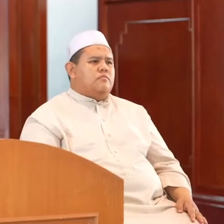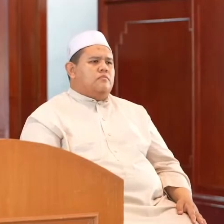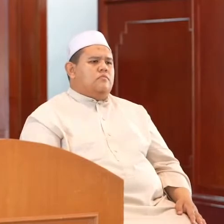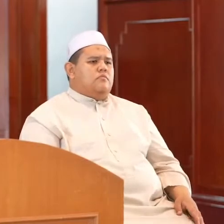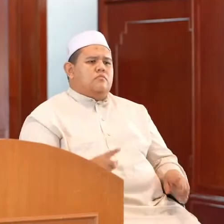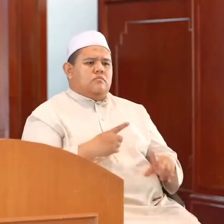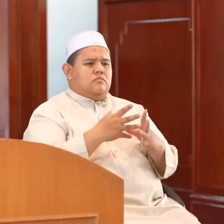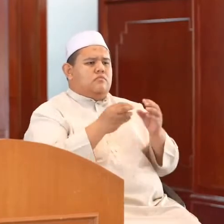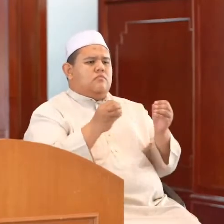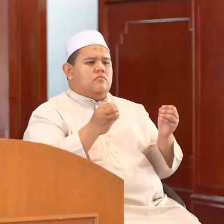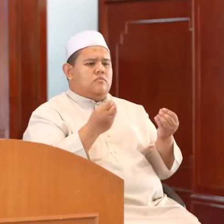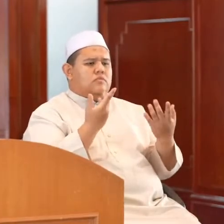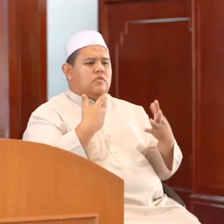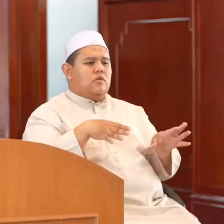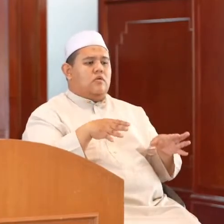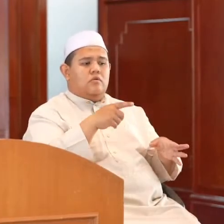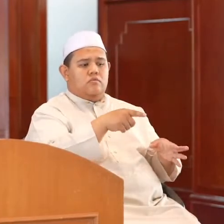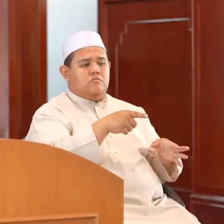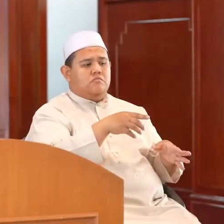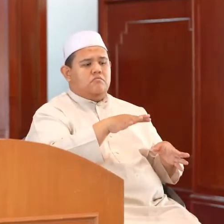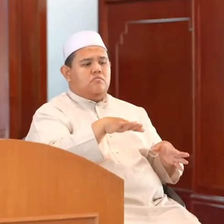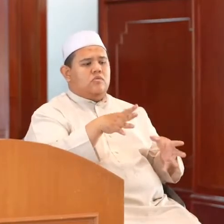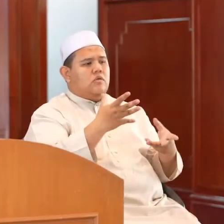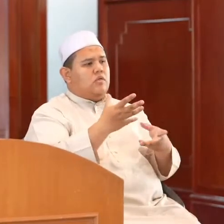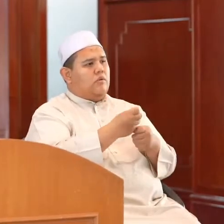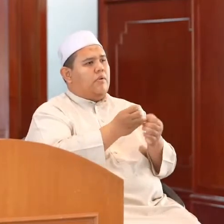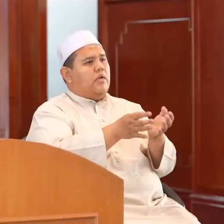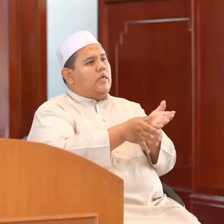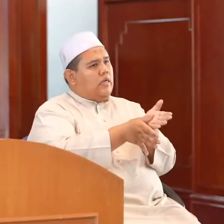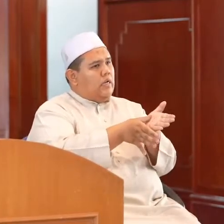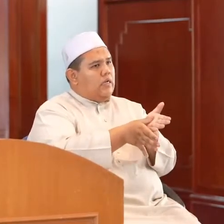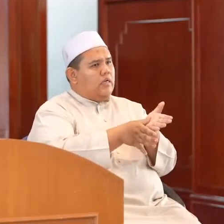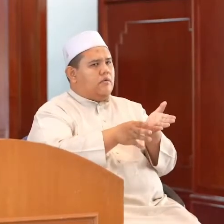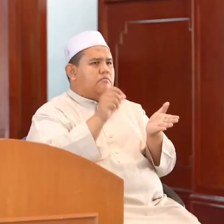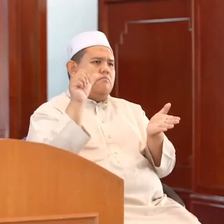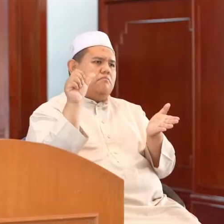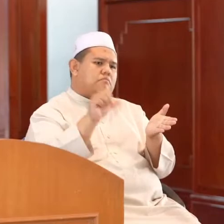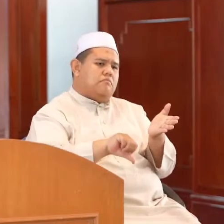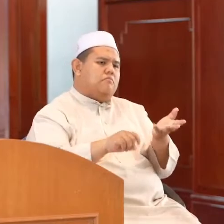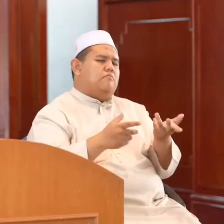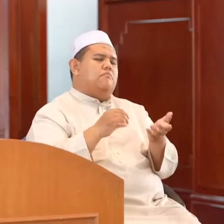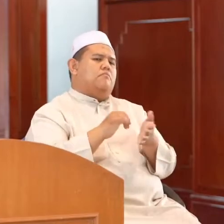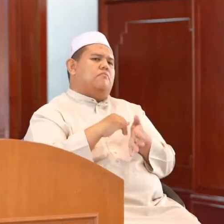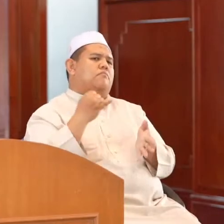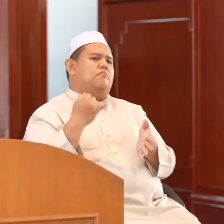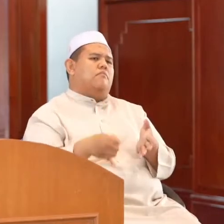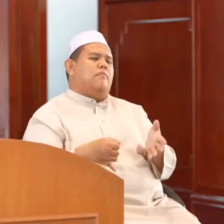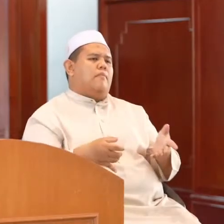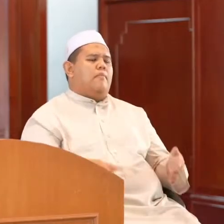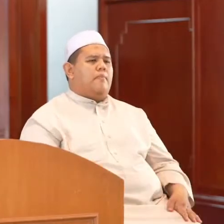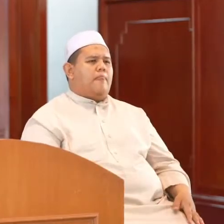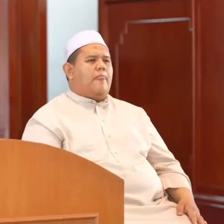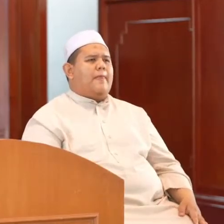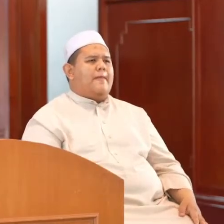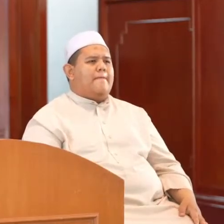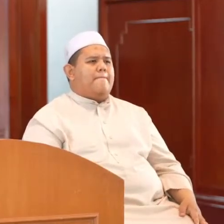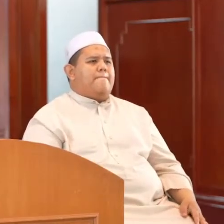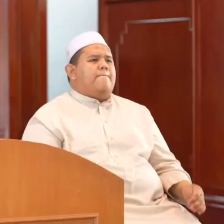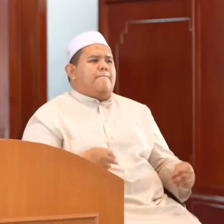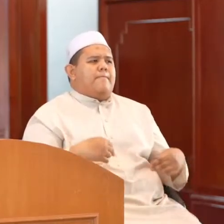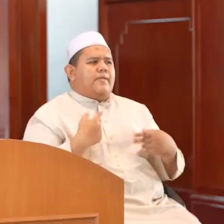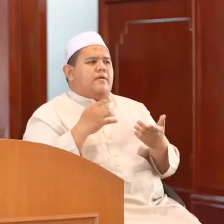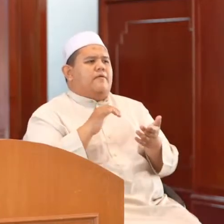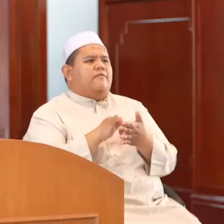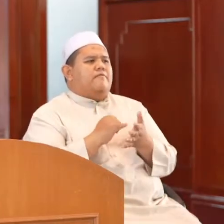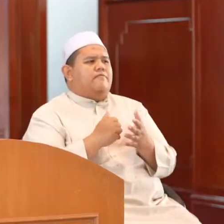Habis budak kalau boleh dadah, kira talqin je lah, selesai lah, hidup dia habis lah.